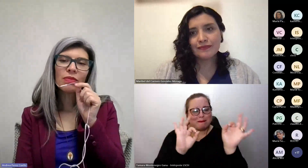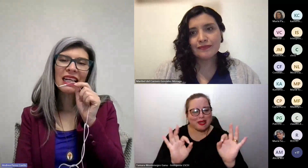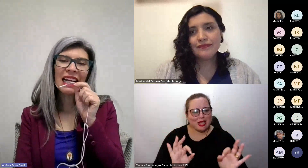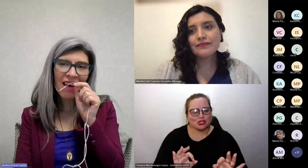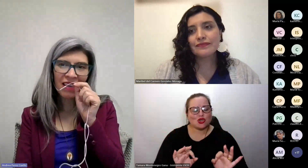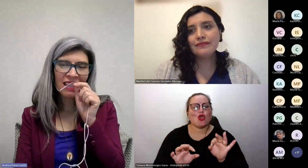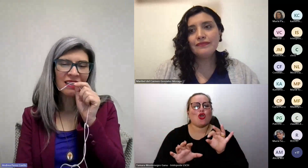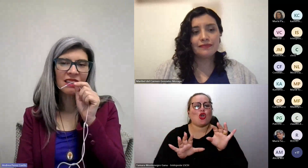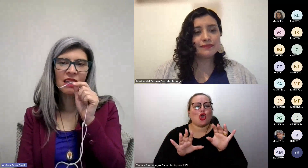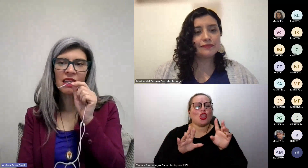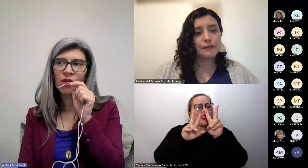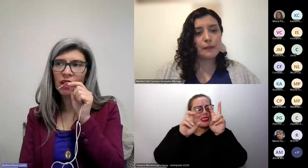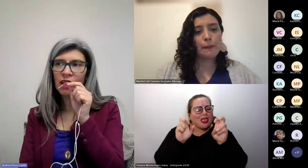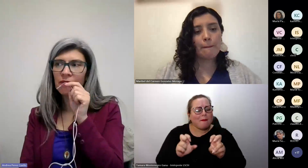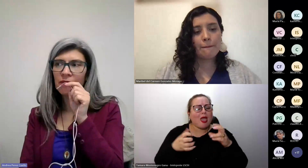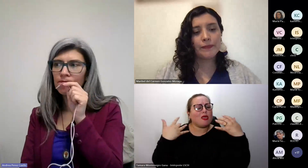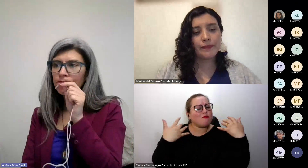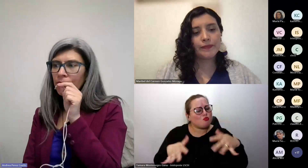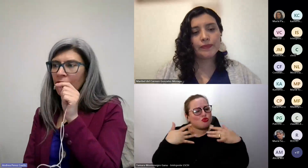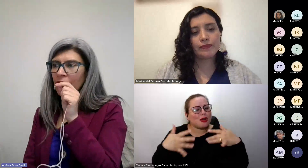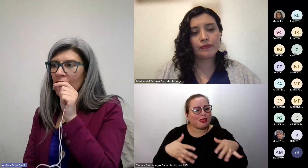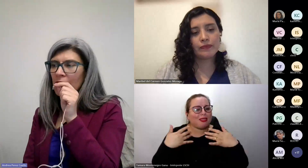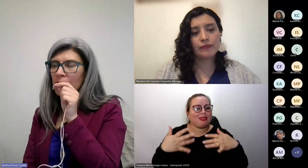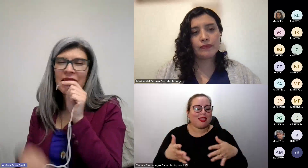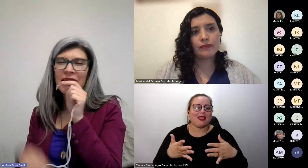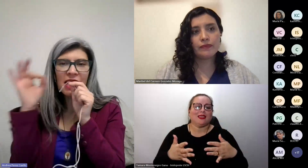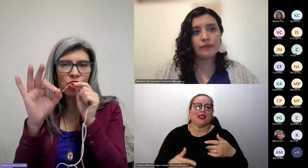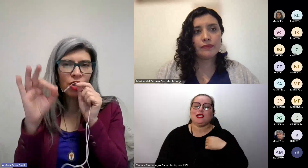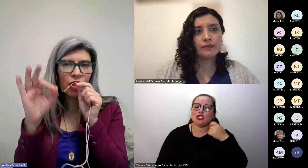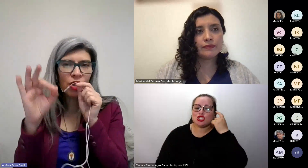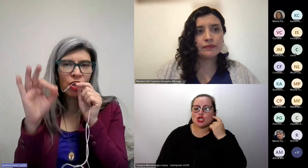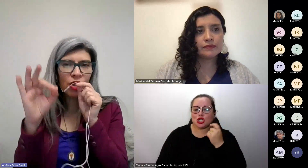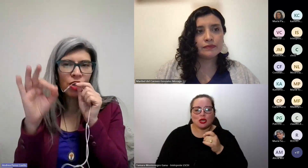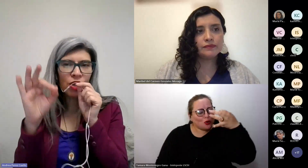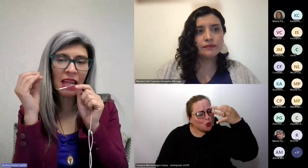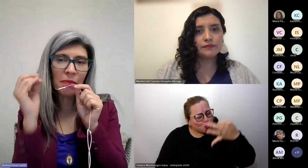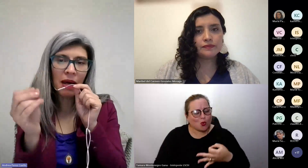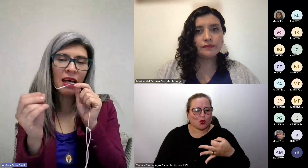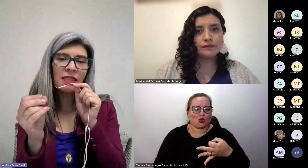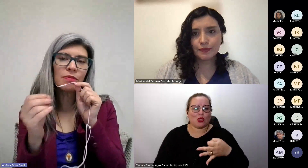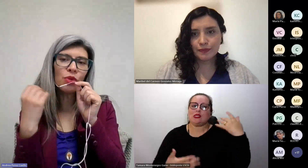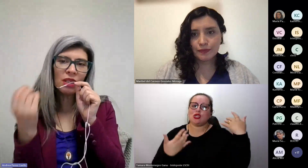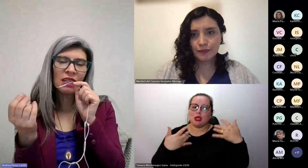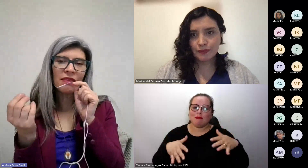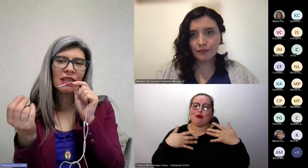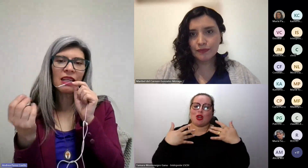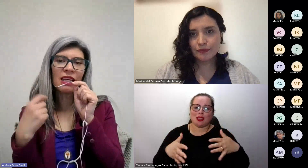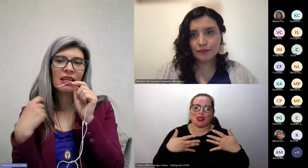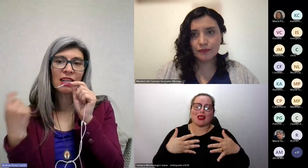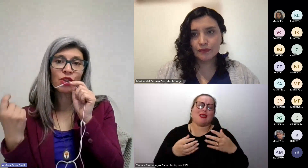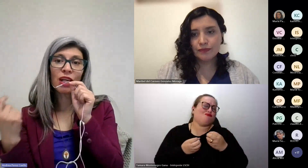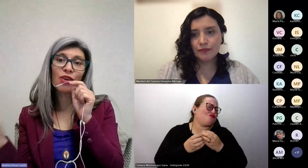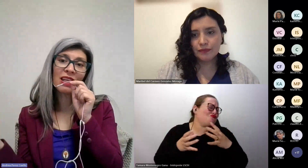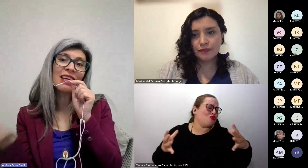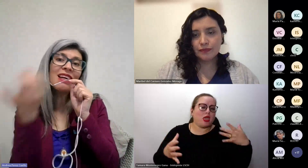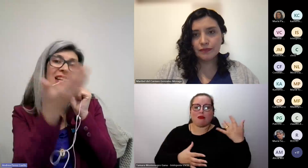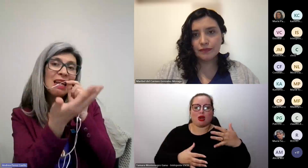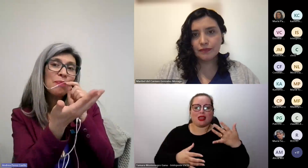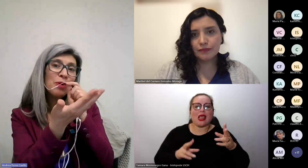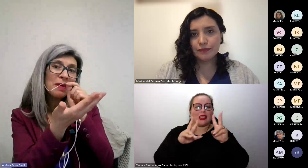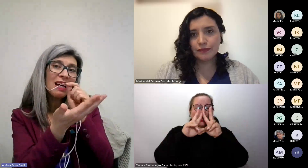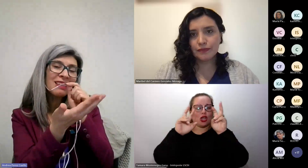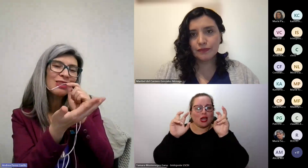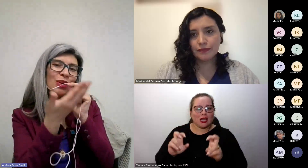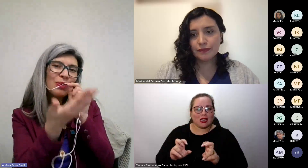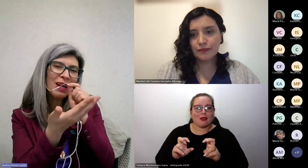elementos claves y creo que precisos y relevantes, además, muy relevantes en relación a lo que